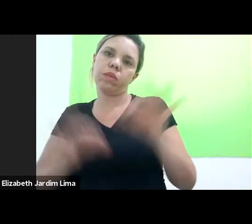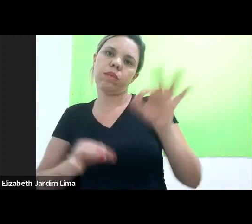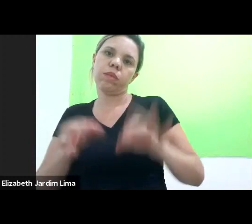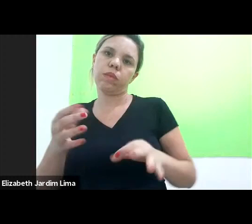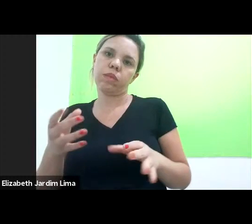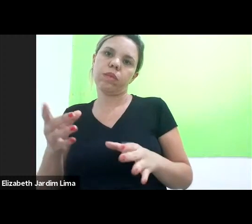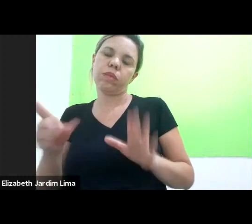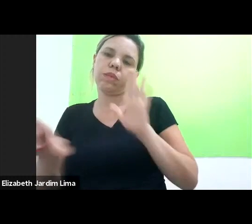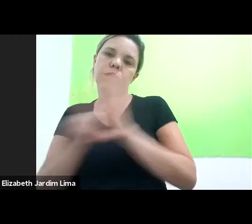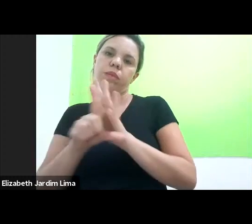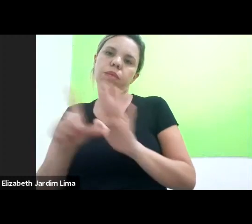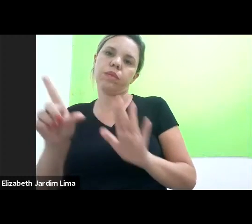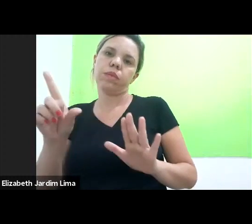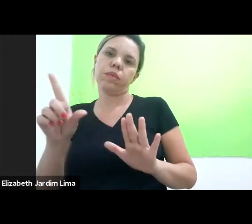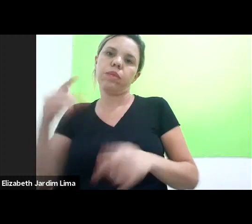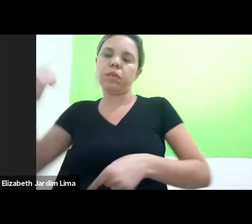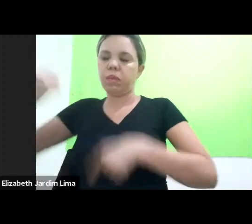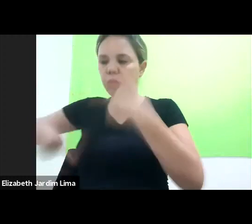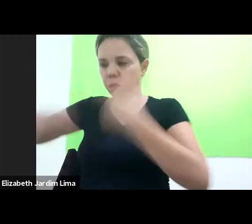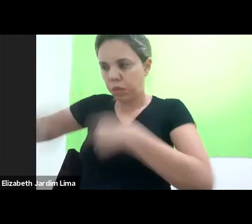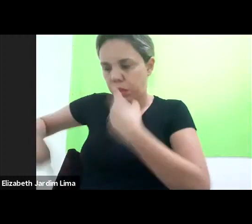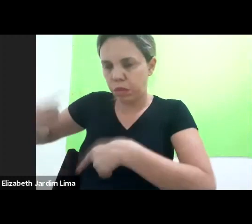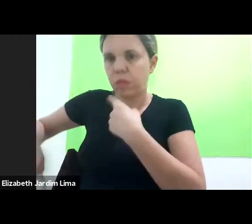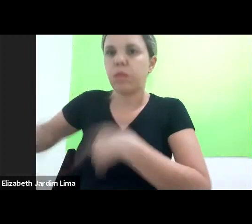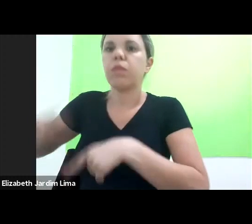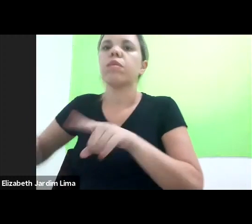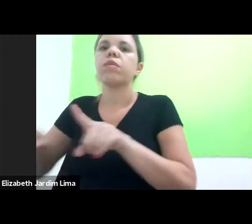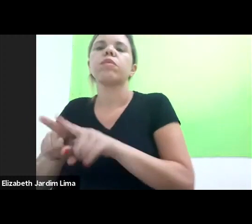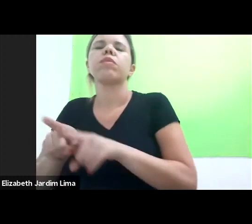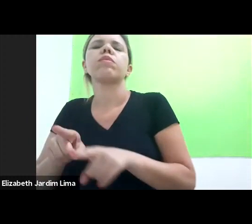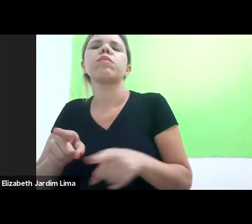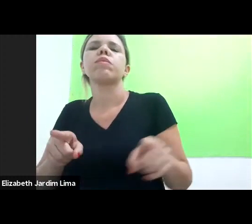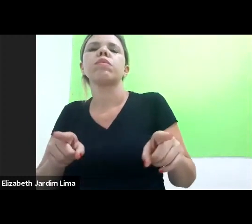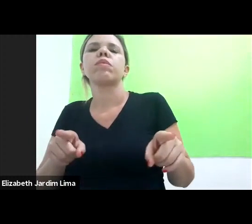do ponto de vista político, e que nos desempenha não